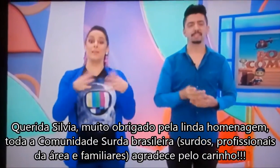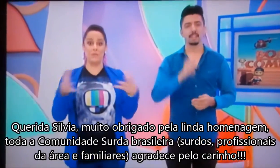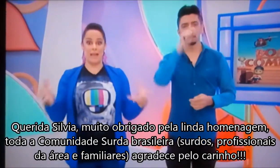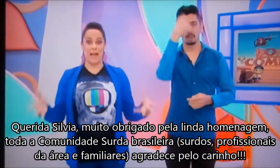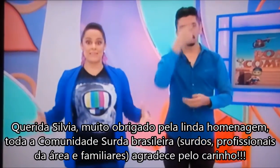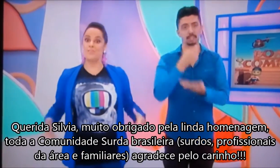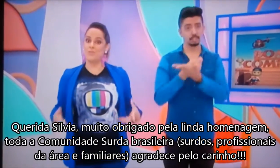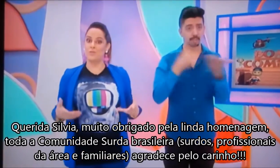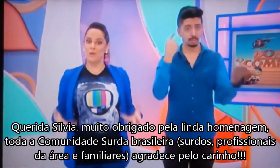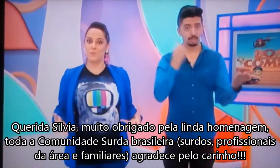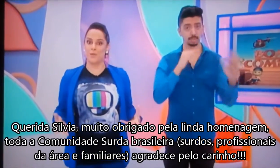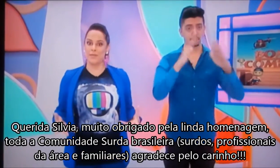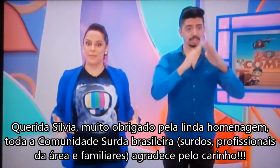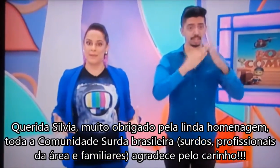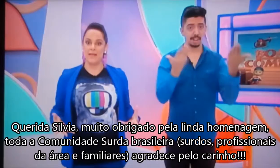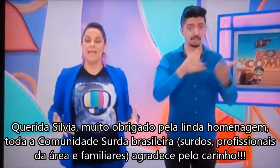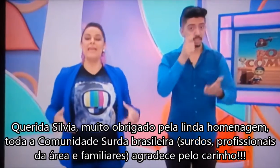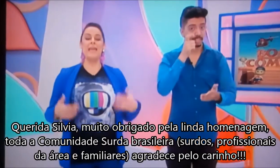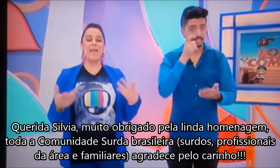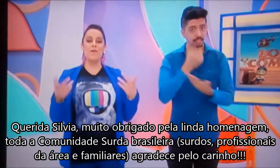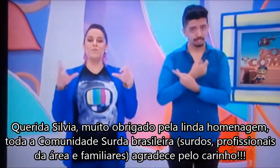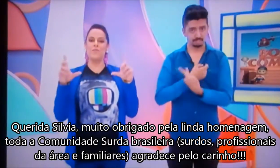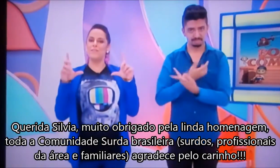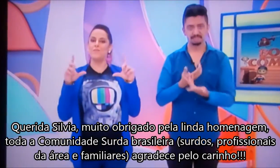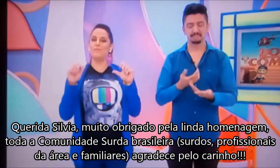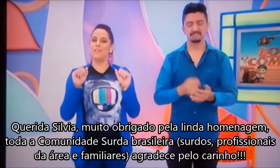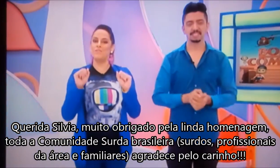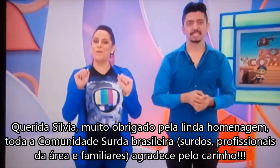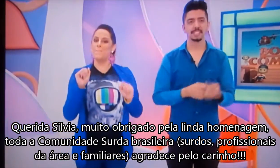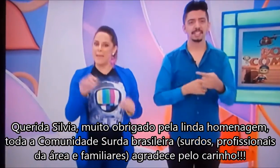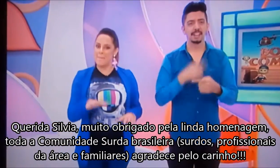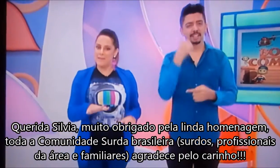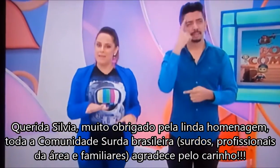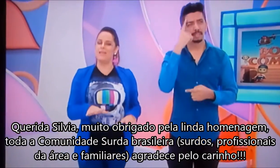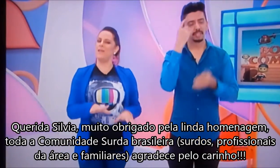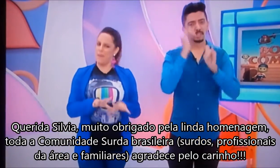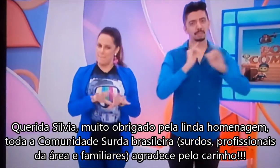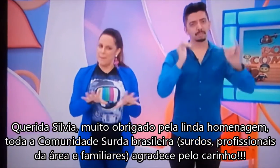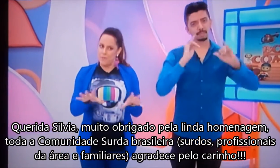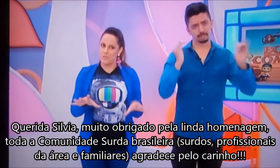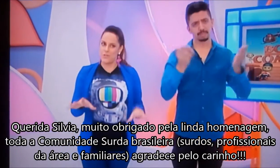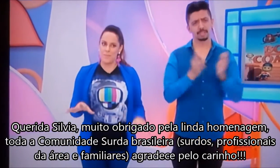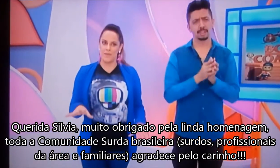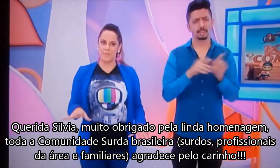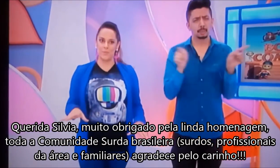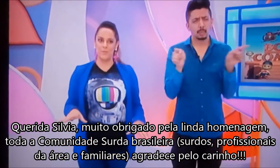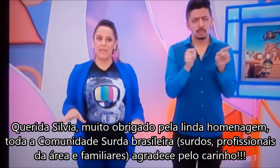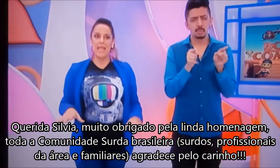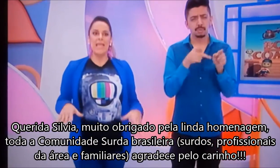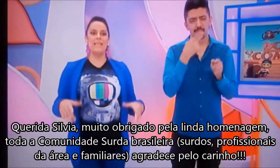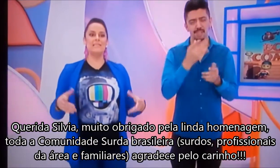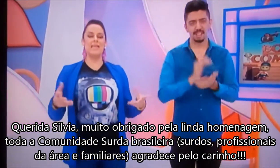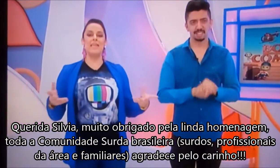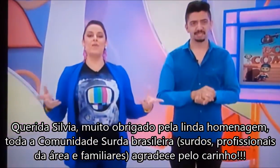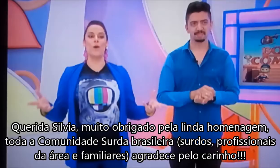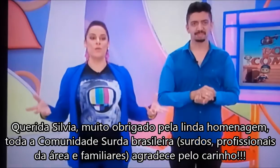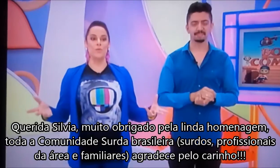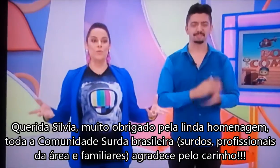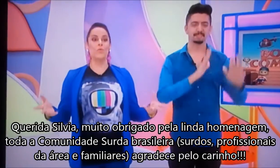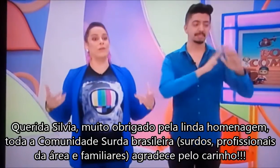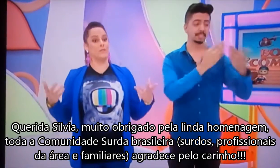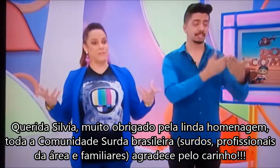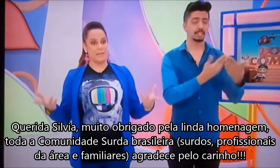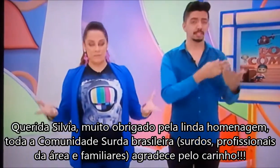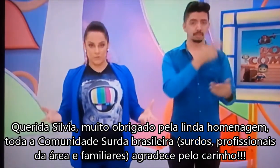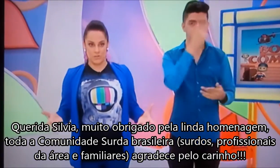surdos que estão em casa assistindo o nosso programa. E aí eu resolvi fazer um testinho bem pequenininho, é bem curtinho mesmo. Inserir o